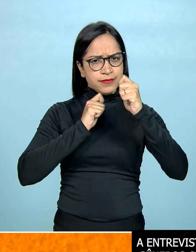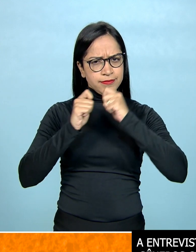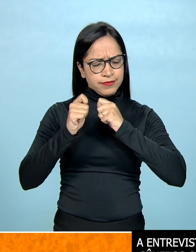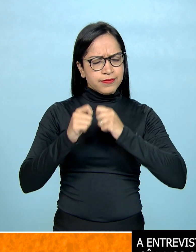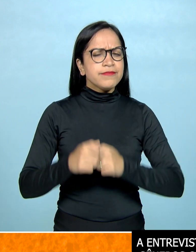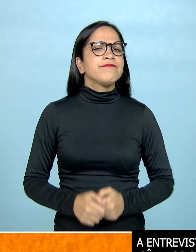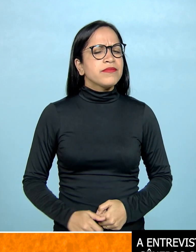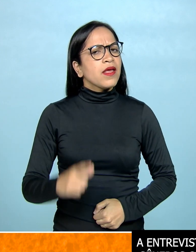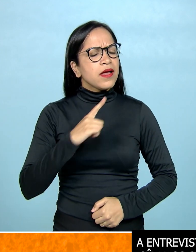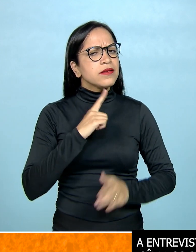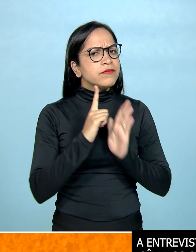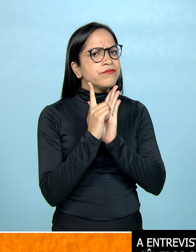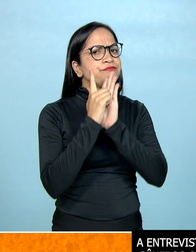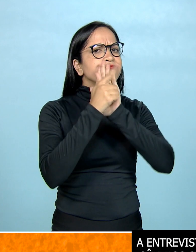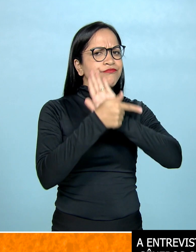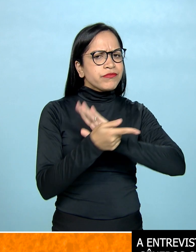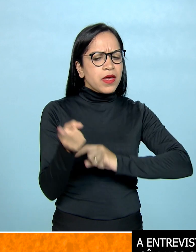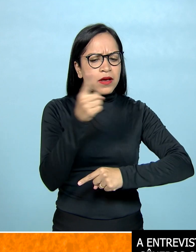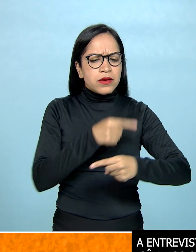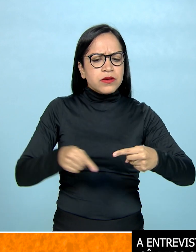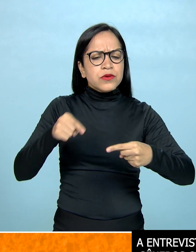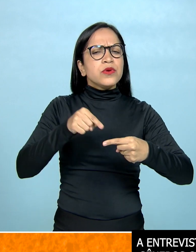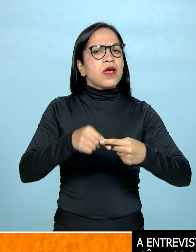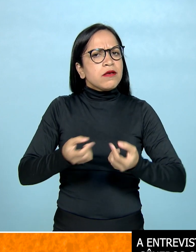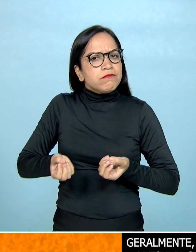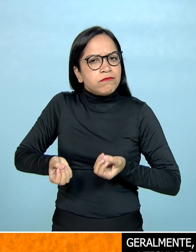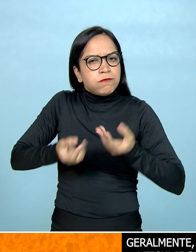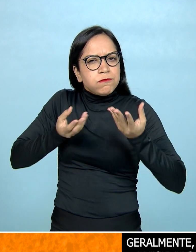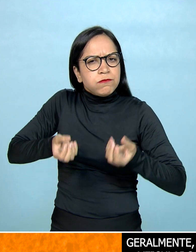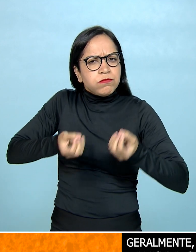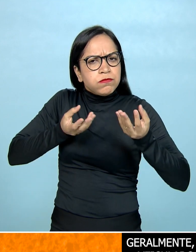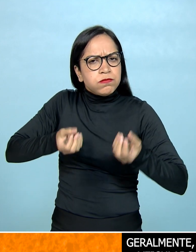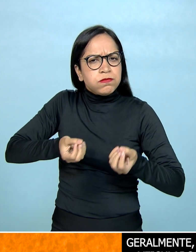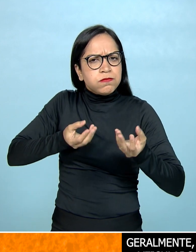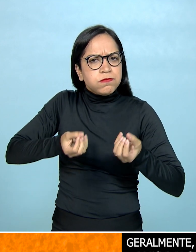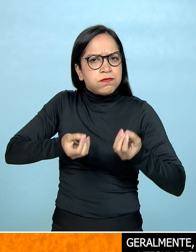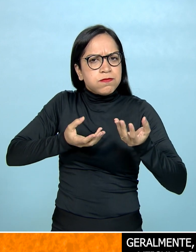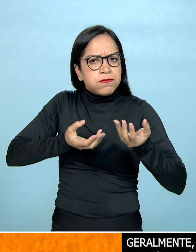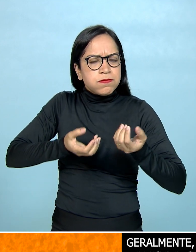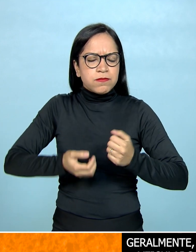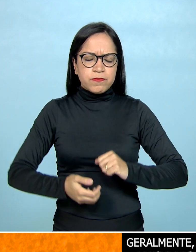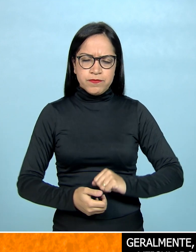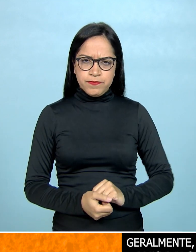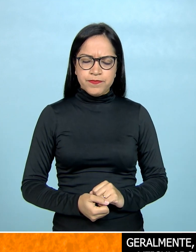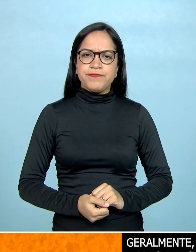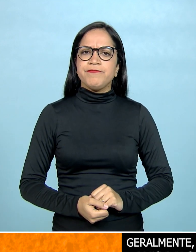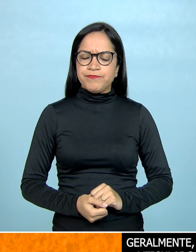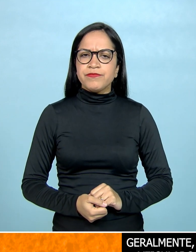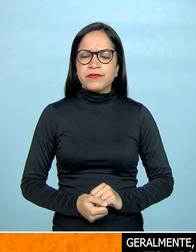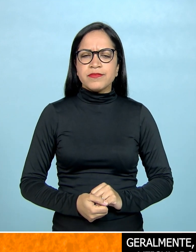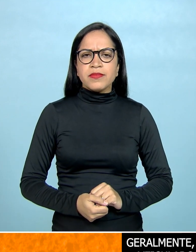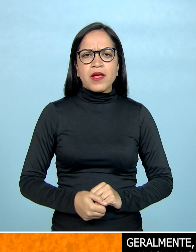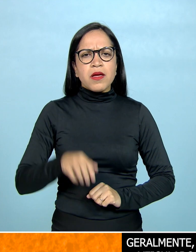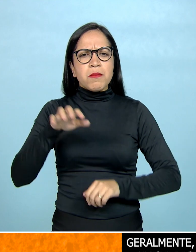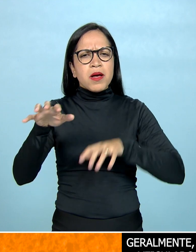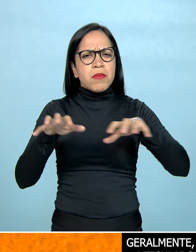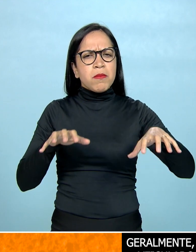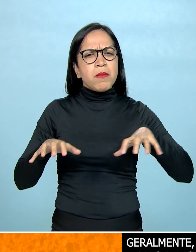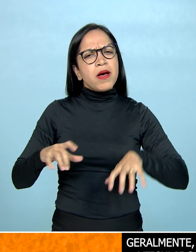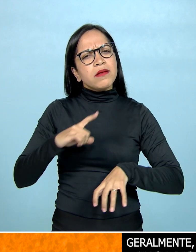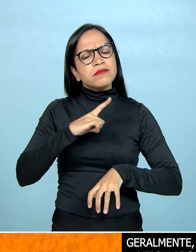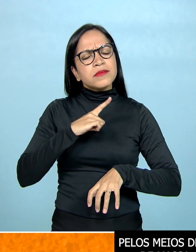A entrevista é um dos gêneros com função geralmente informativa,